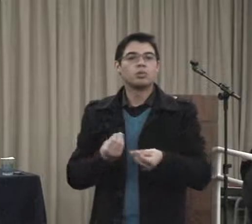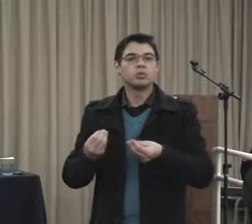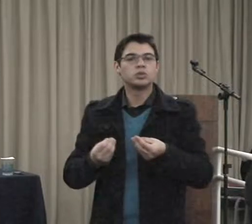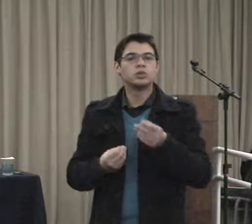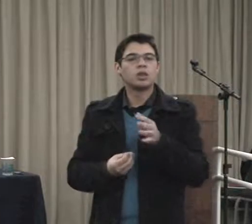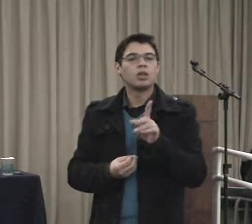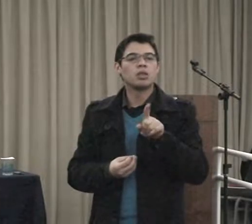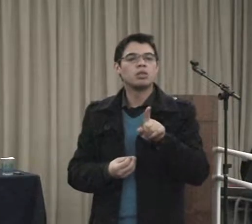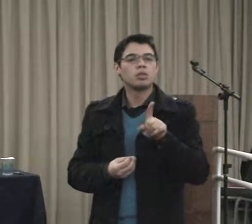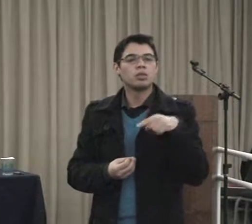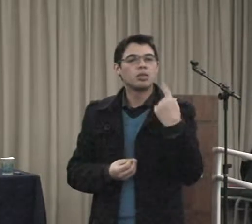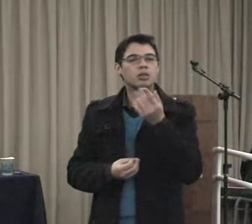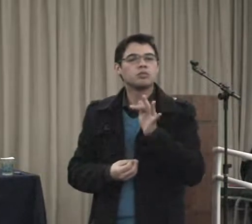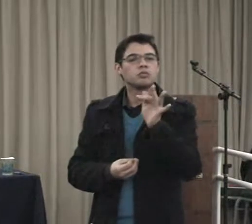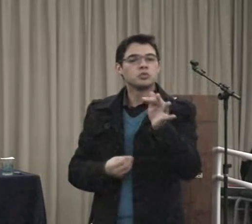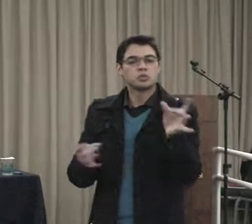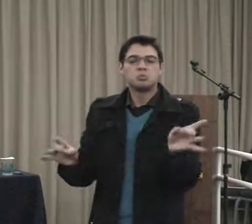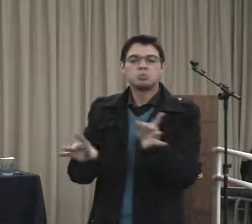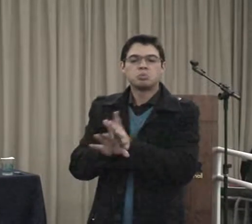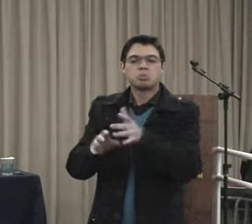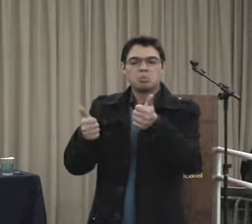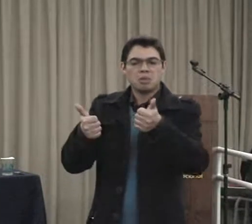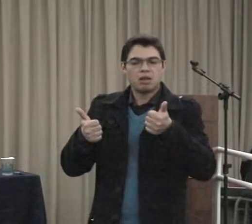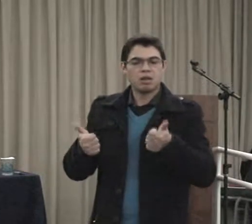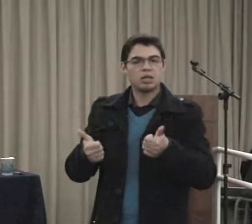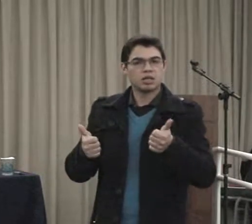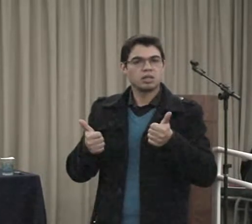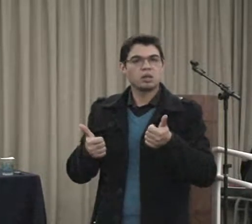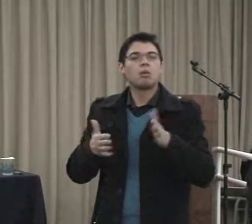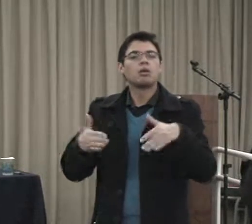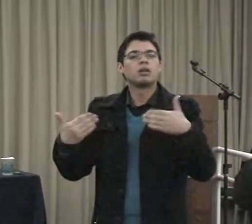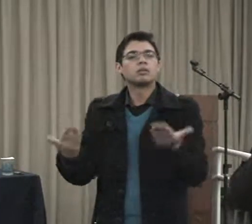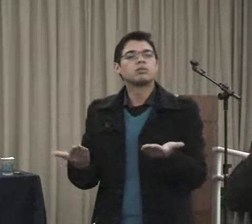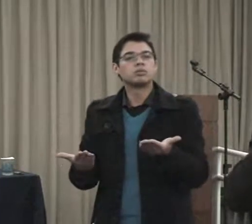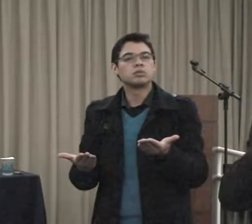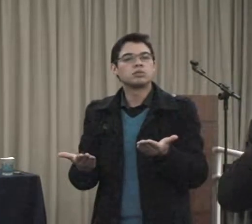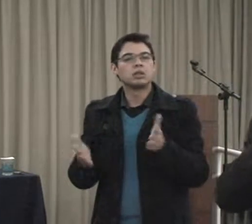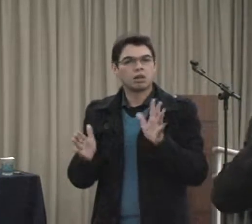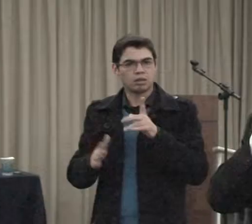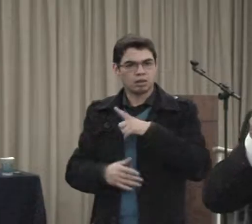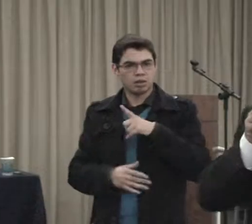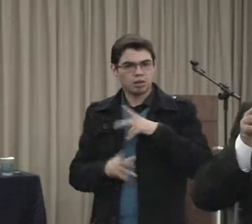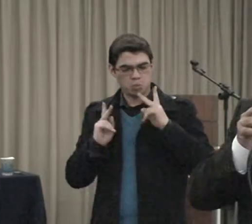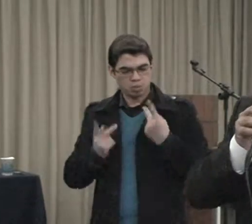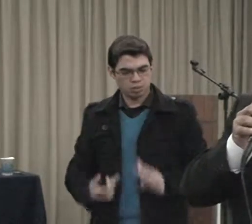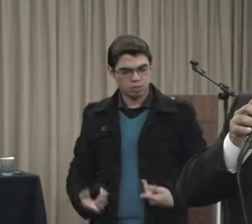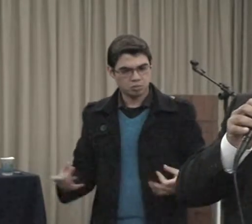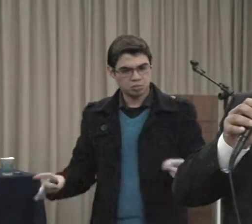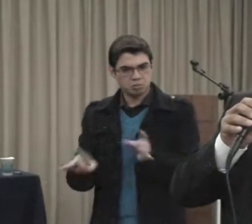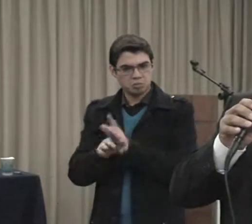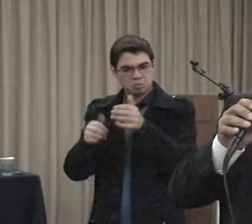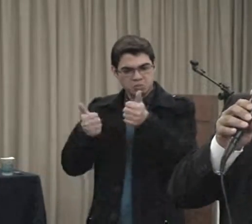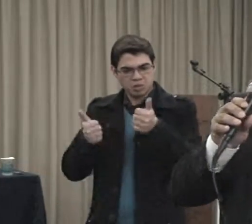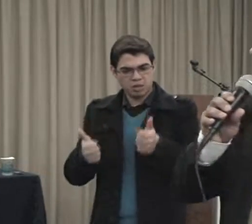prontos quando? Essa é a pergunta que realmente sempre vai ficar conosco.